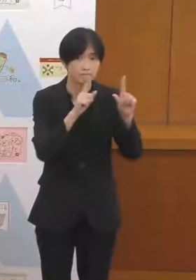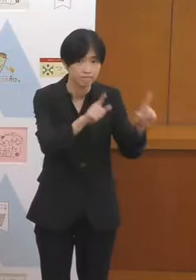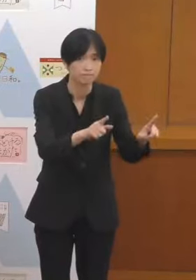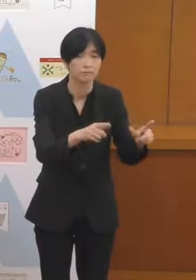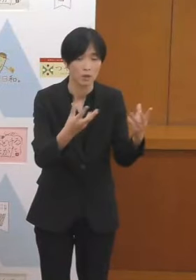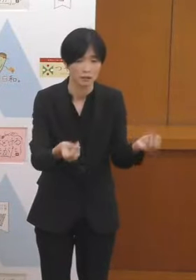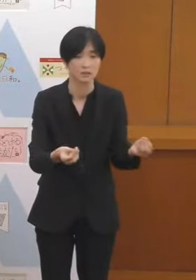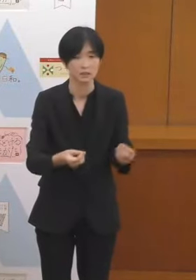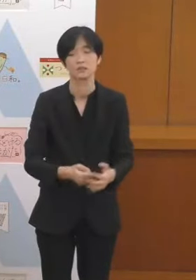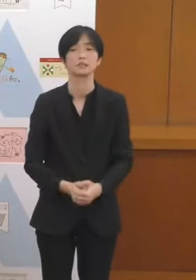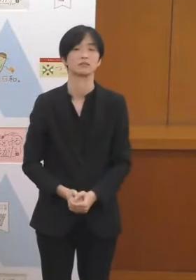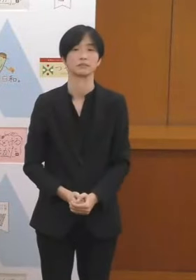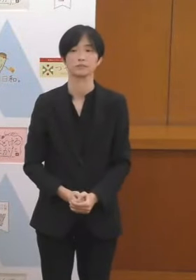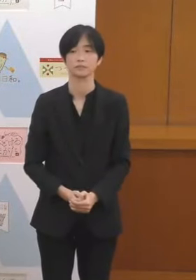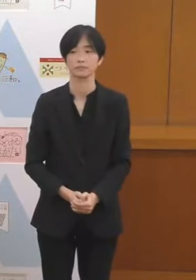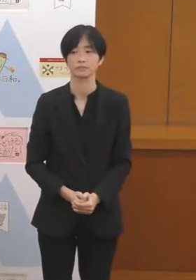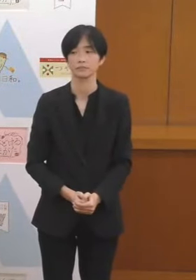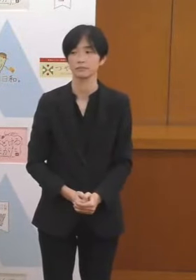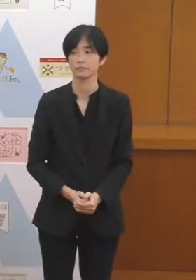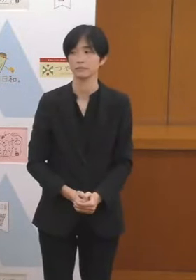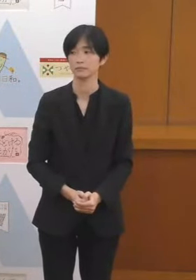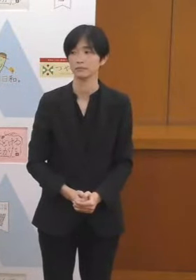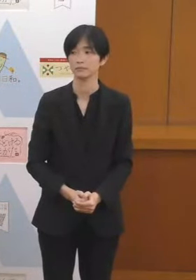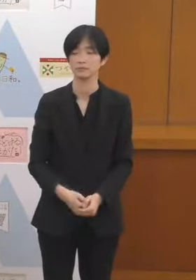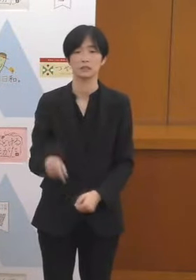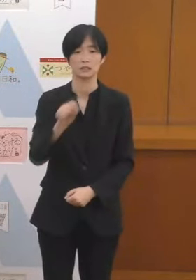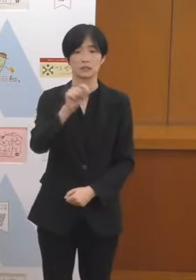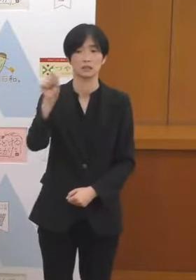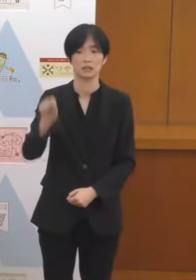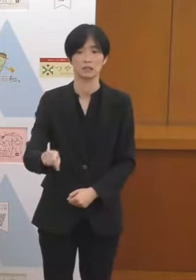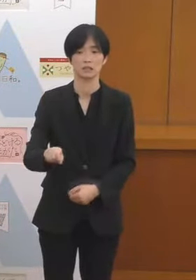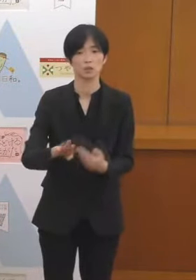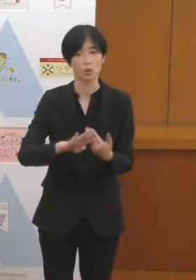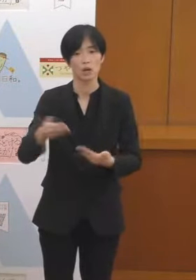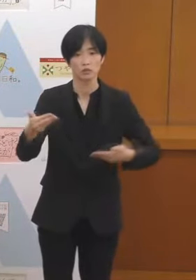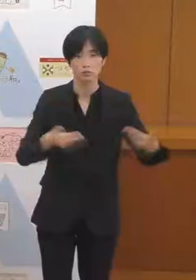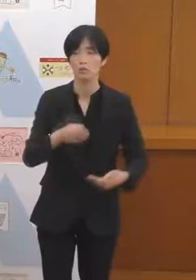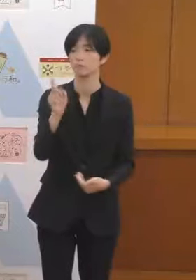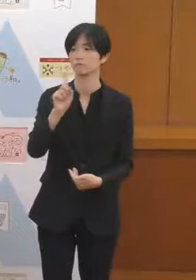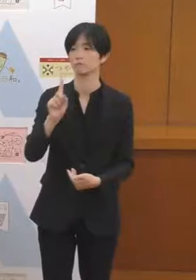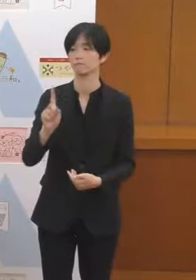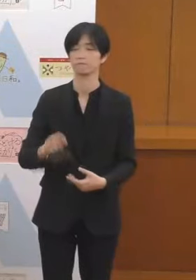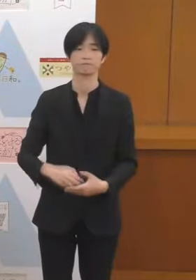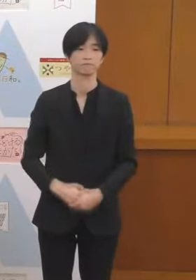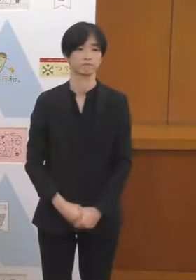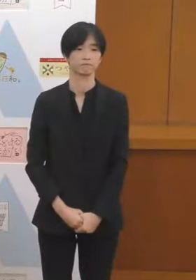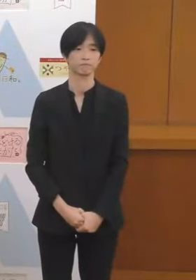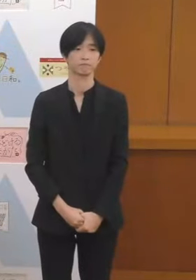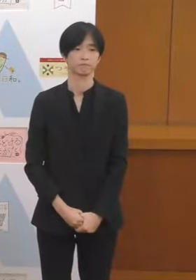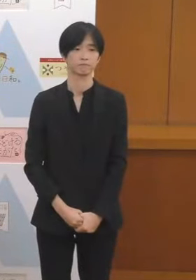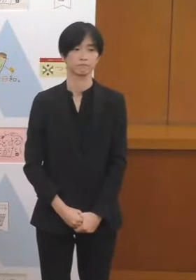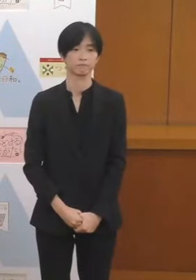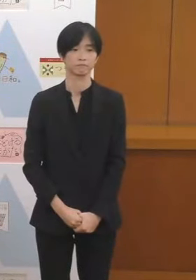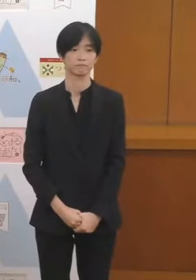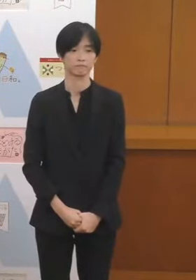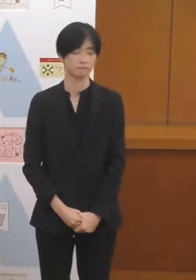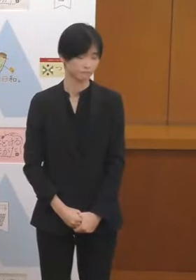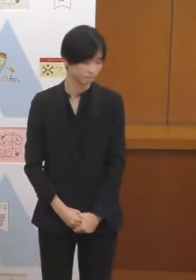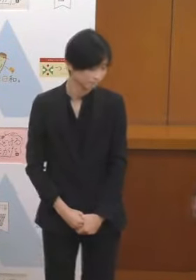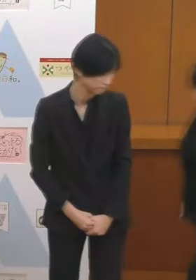ございます幹事者からは以上ですそれでは記者の皆様からご質問がありましたらお願いいたし